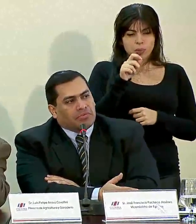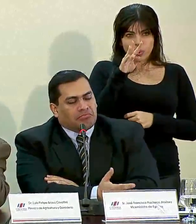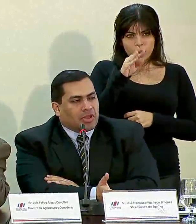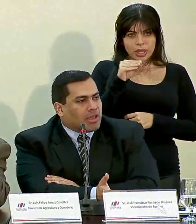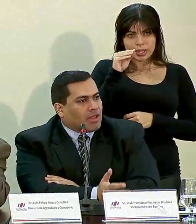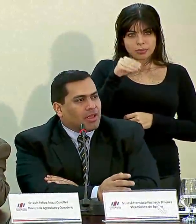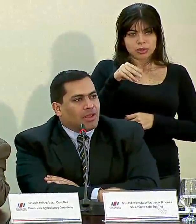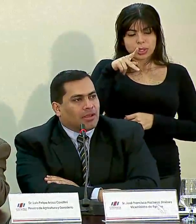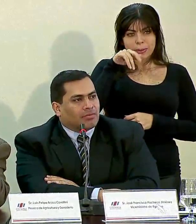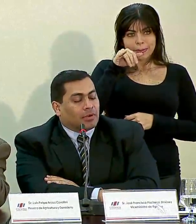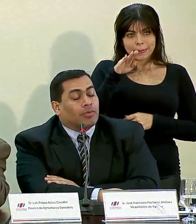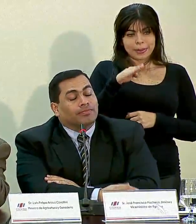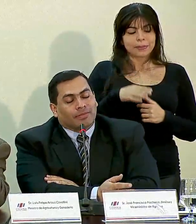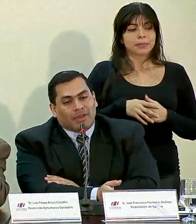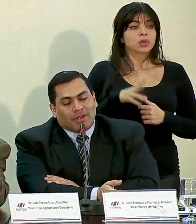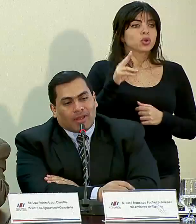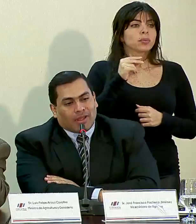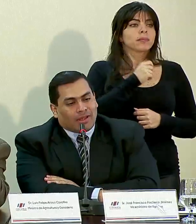PIB,